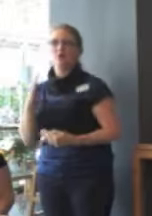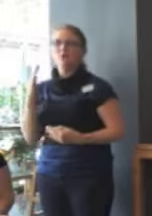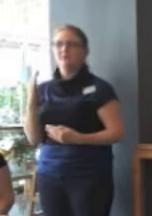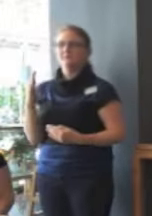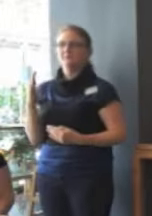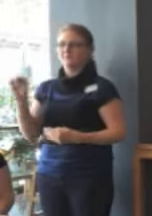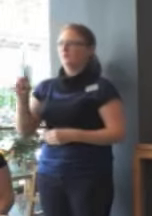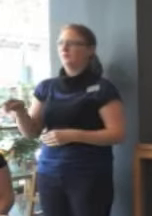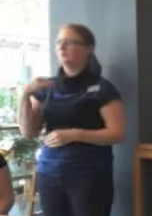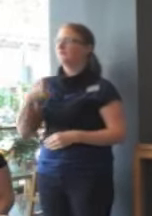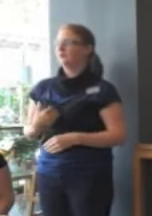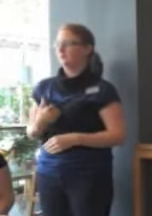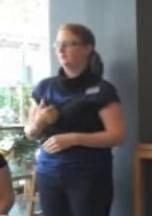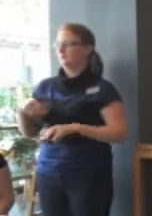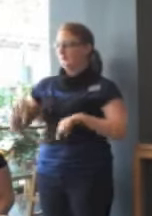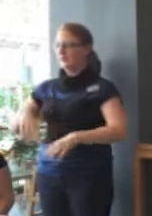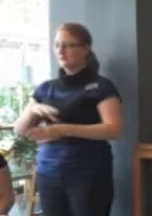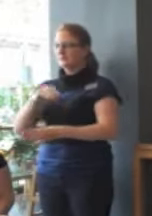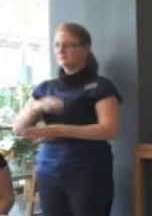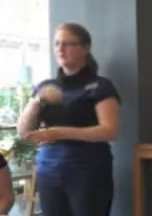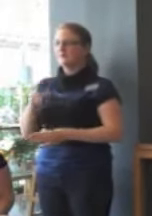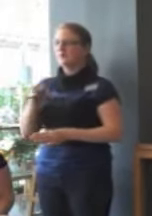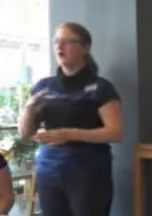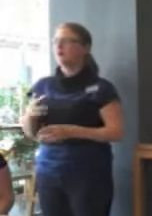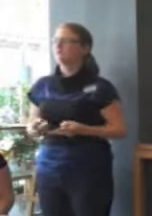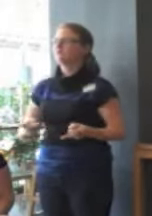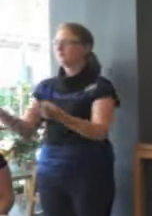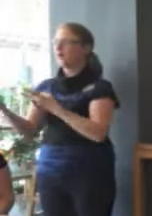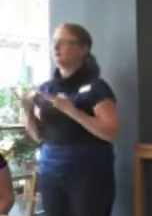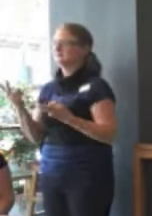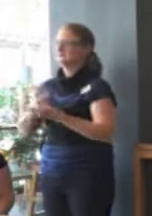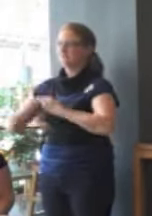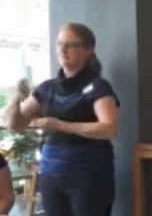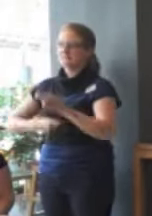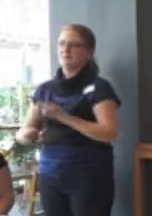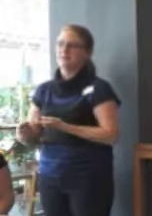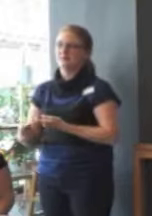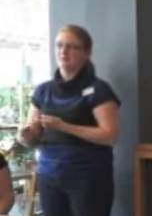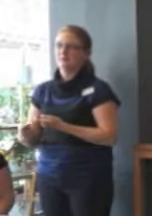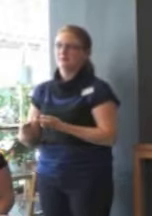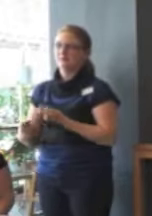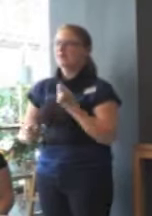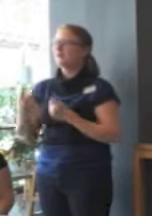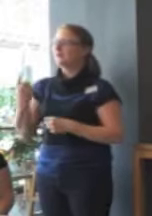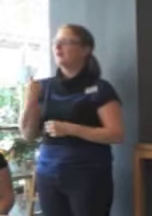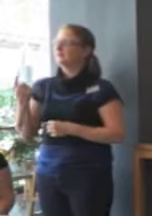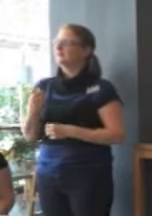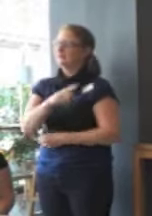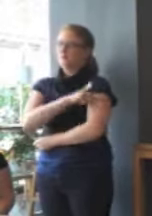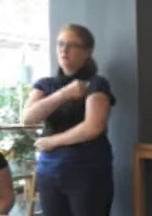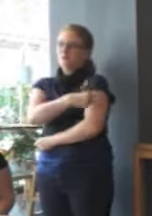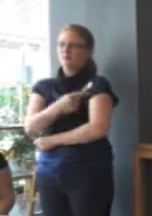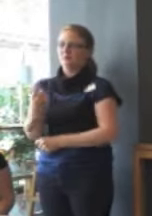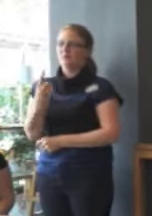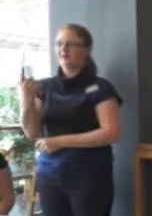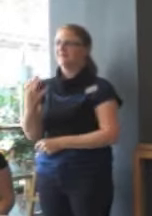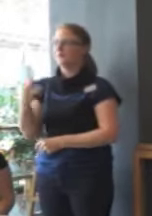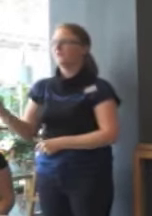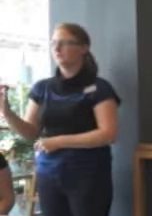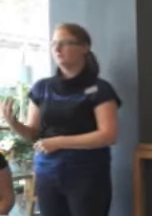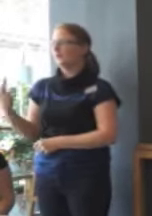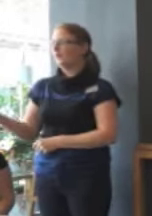att dö. I Sverige kan ha en solidarisk finansiering. Mäter man andelen sjuksköterskor per 180-åringar